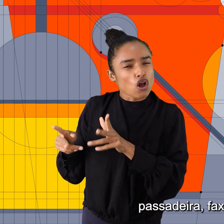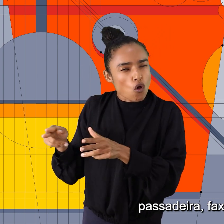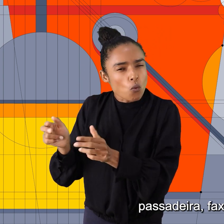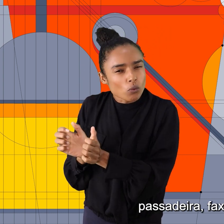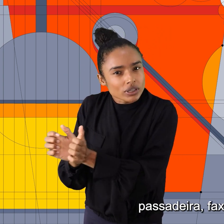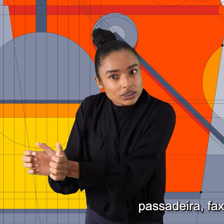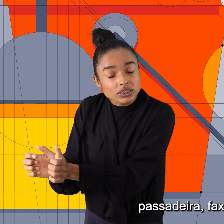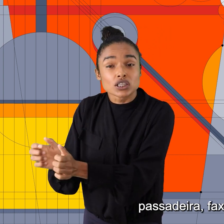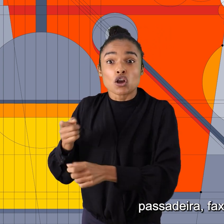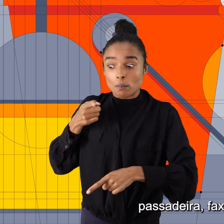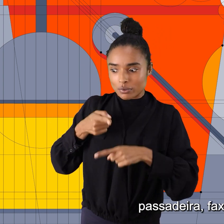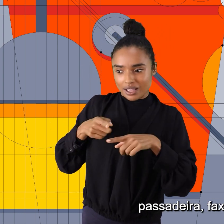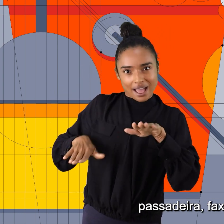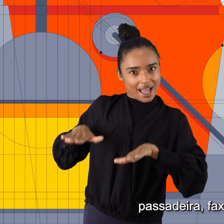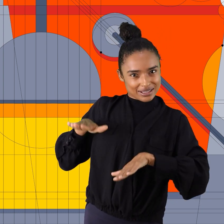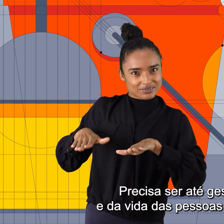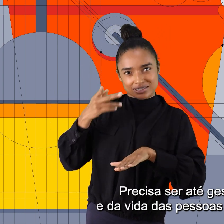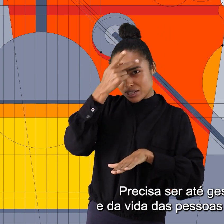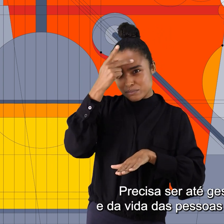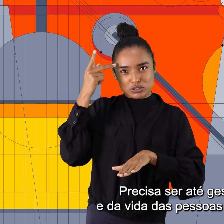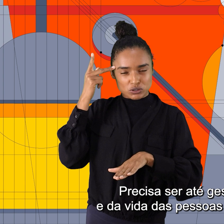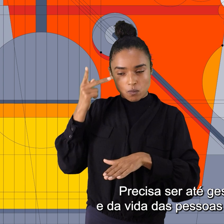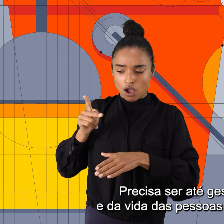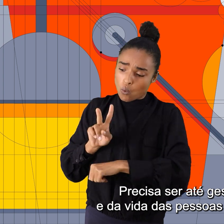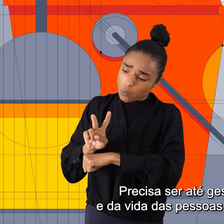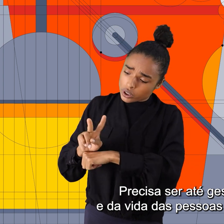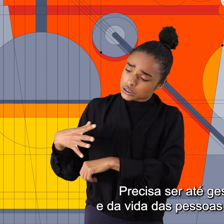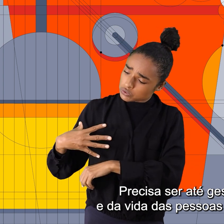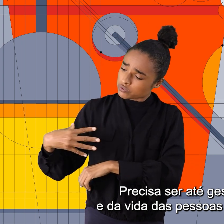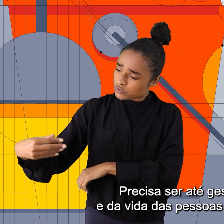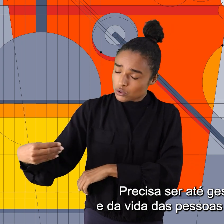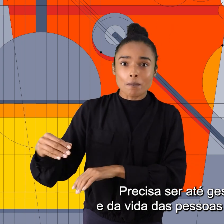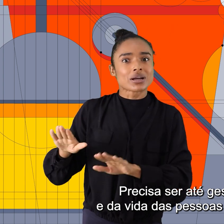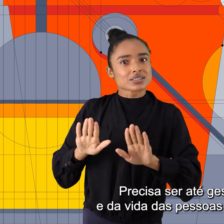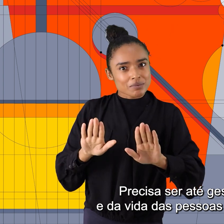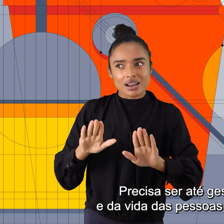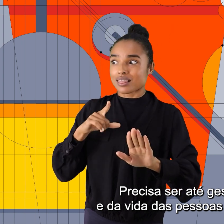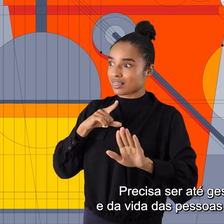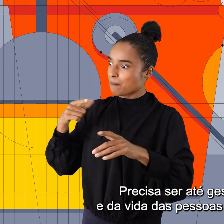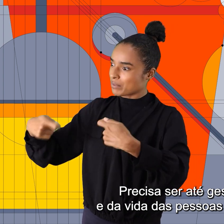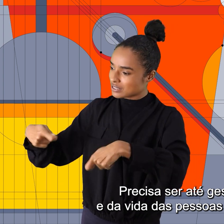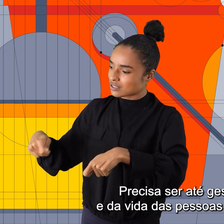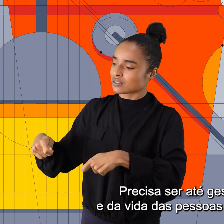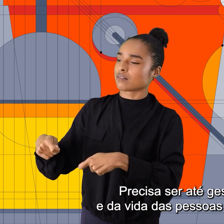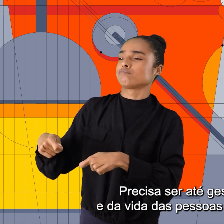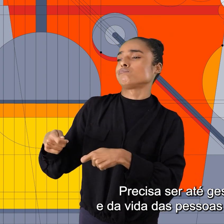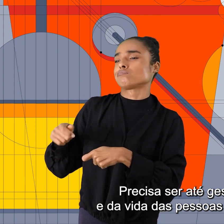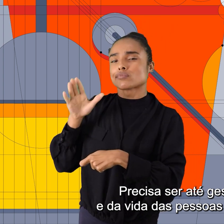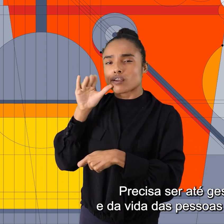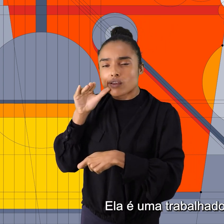cozinheira, passadeira, faxineira, precisa ser até gestora do lar e da vida das pessoas que moram